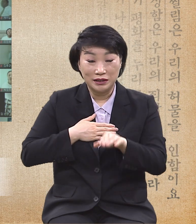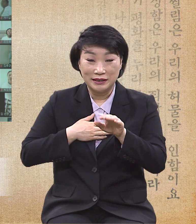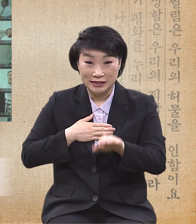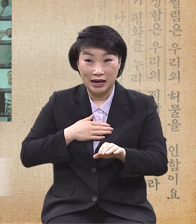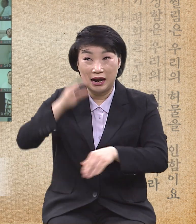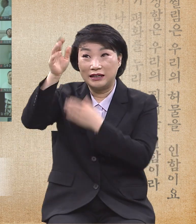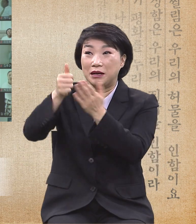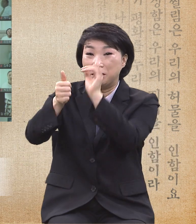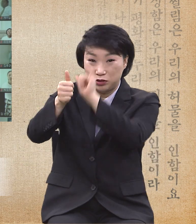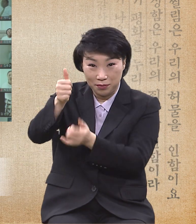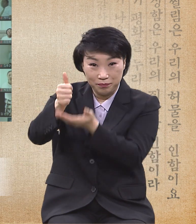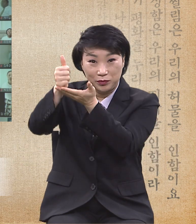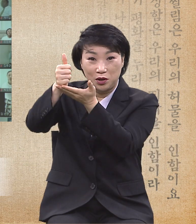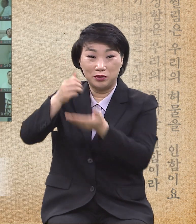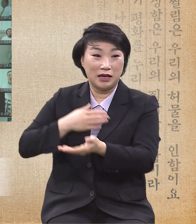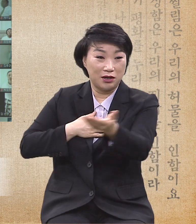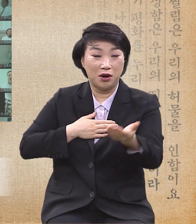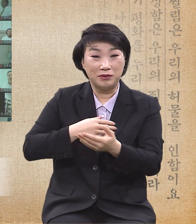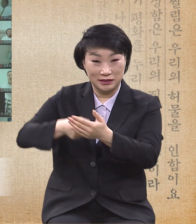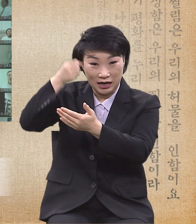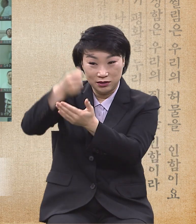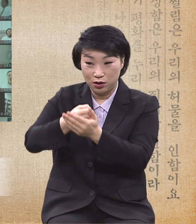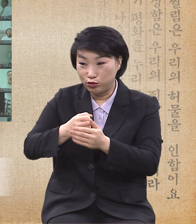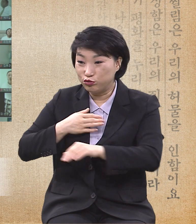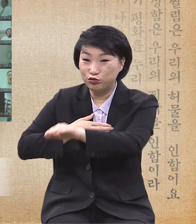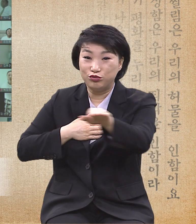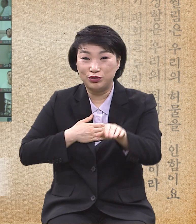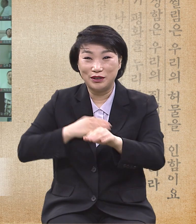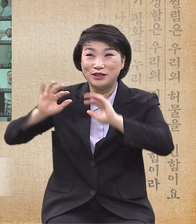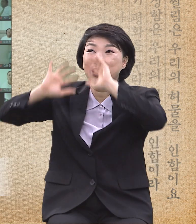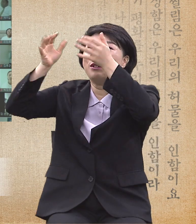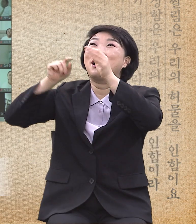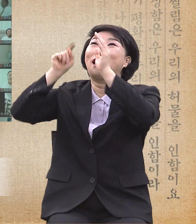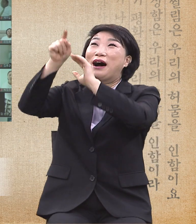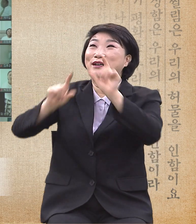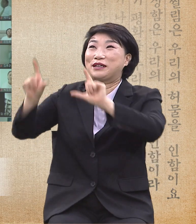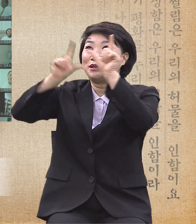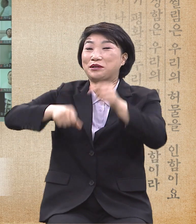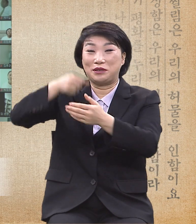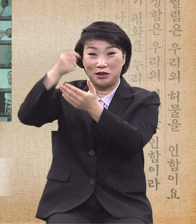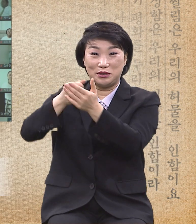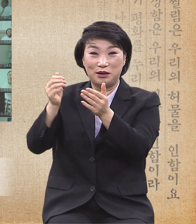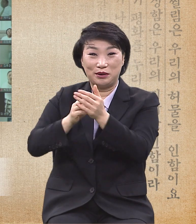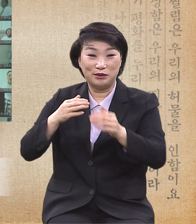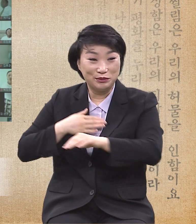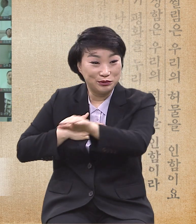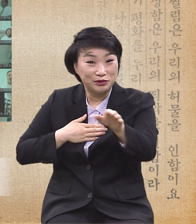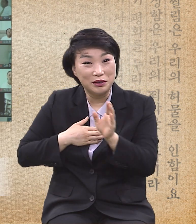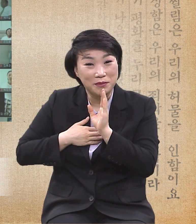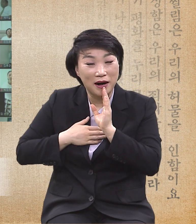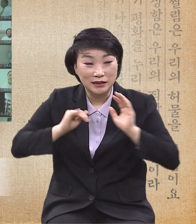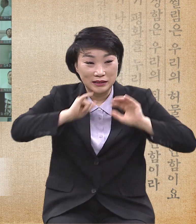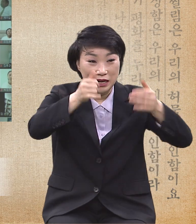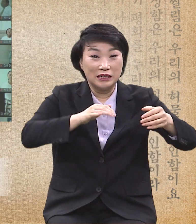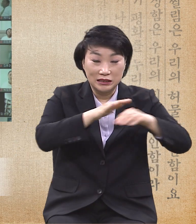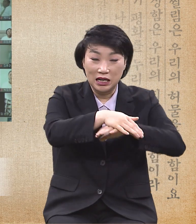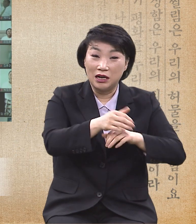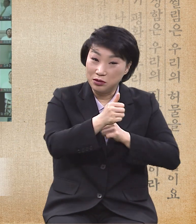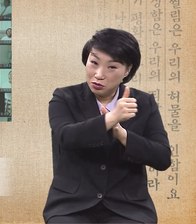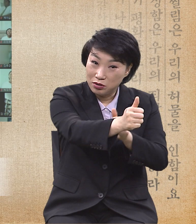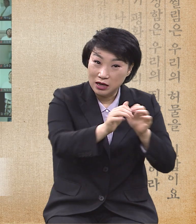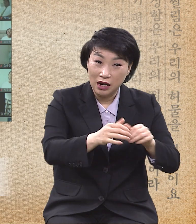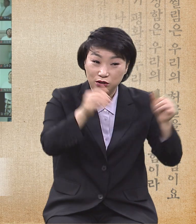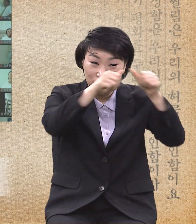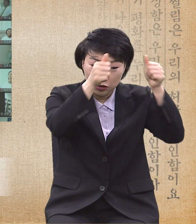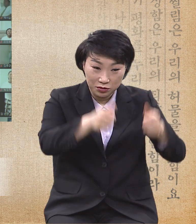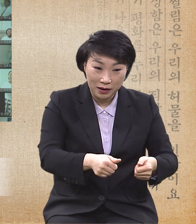이미 하나님을 섬기기로 작정한 자는 천국에서 살기로 결정된 자요, 세상 풍속을 쫓아